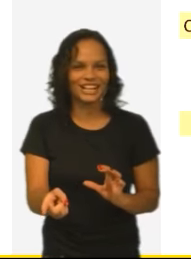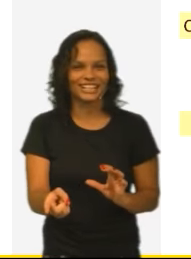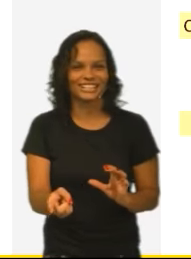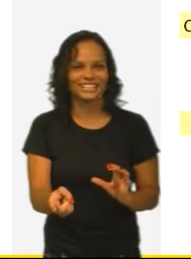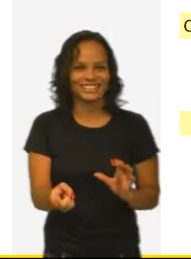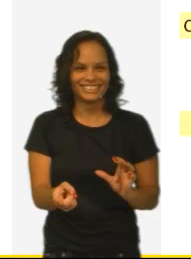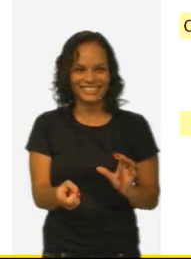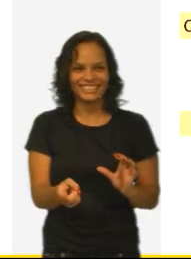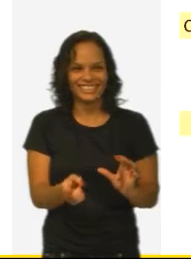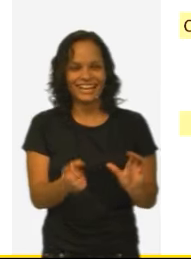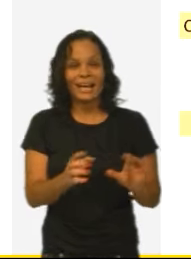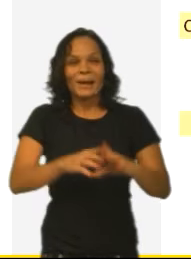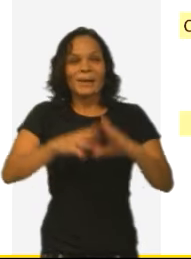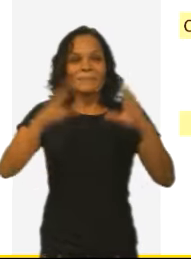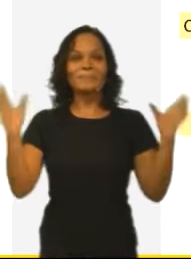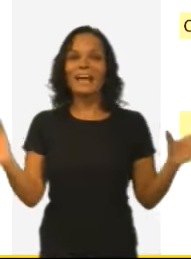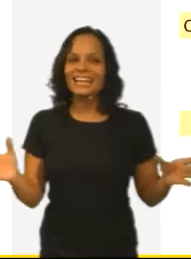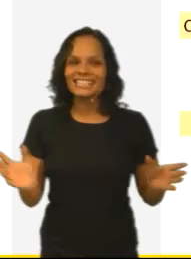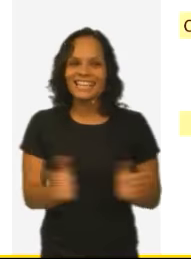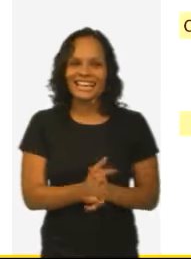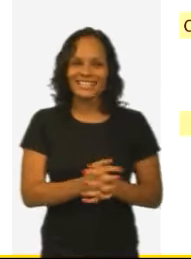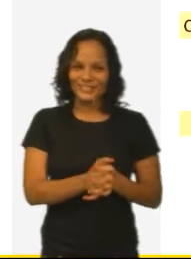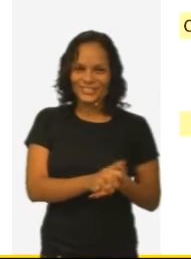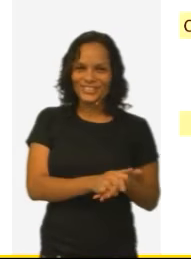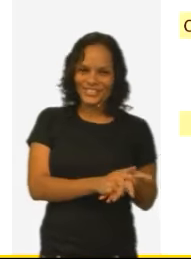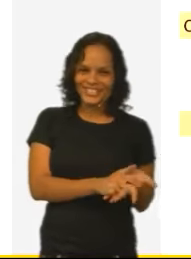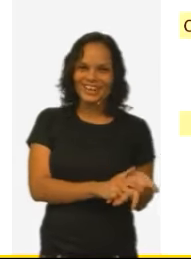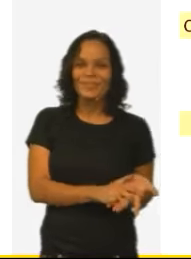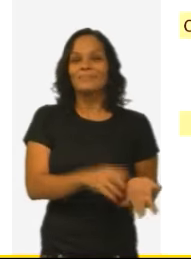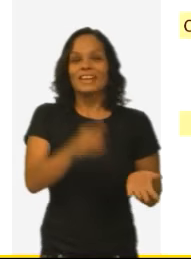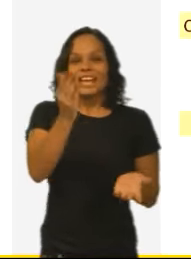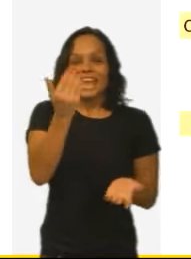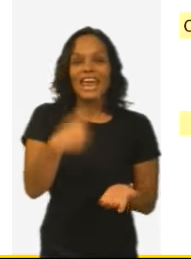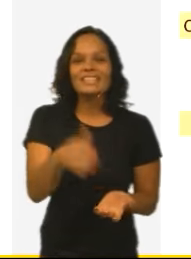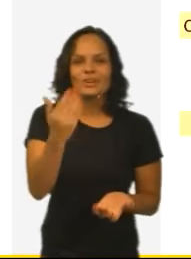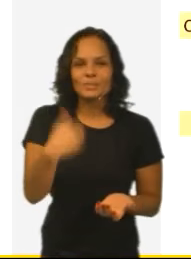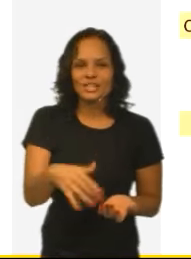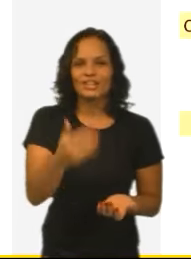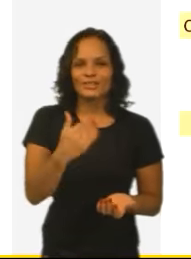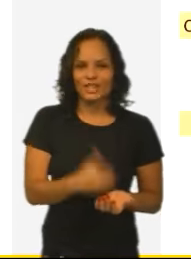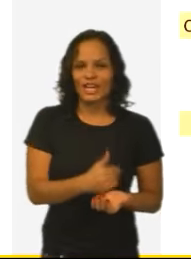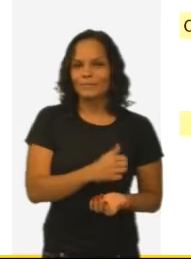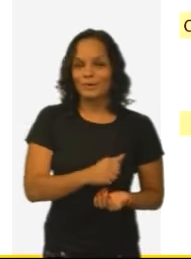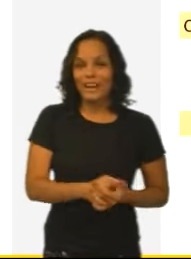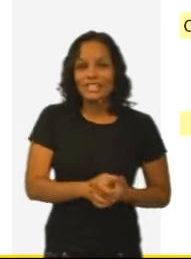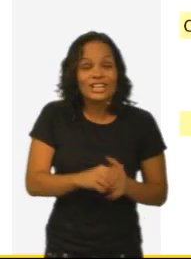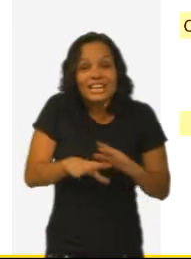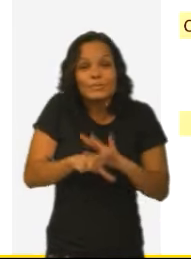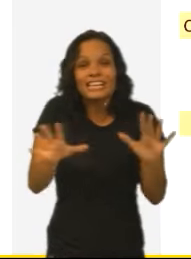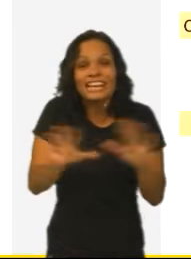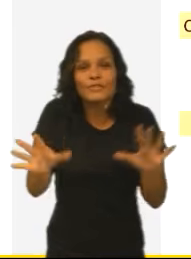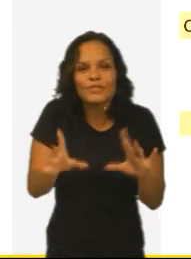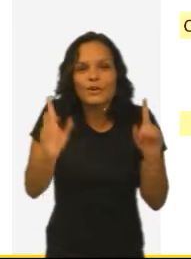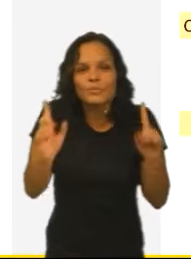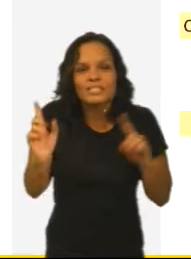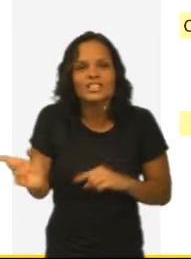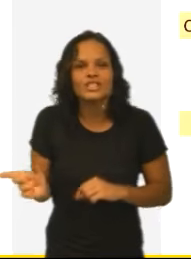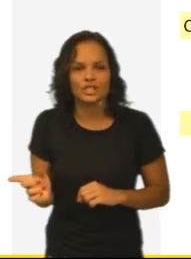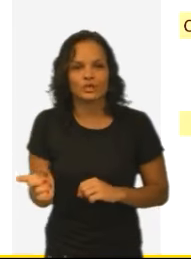inteligente. Mas, nessa construção, esse objeto direto pleonástico, ele não tem a ver com sentido.